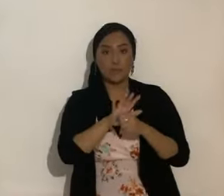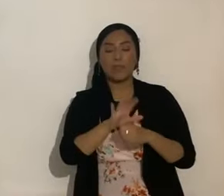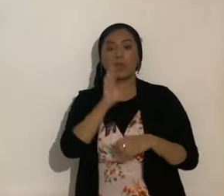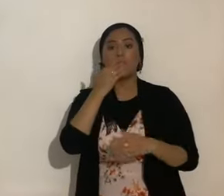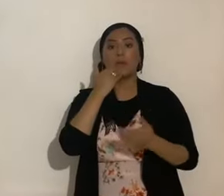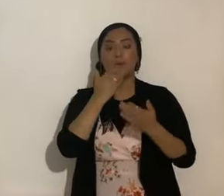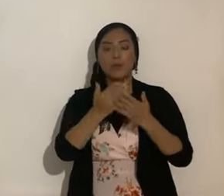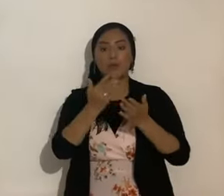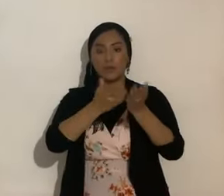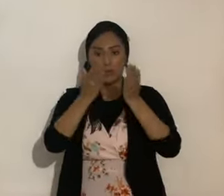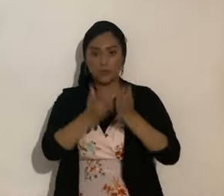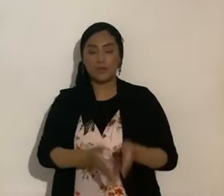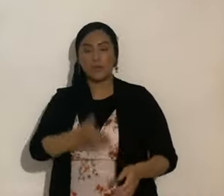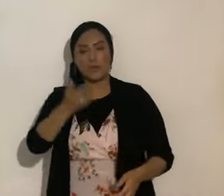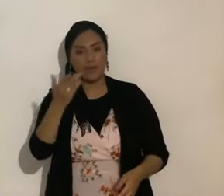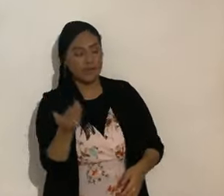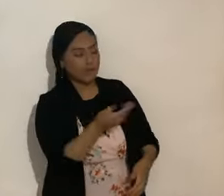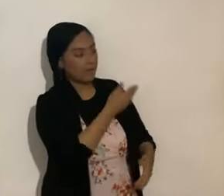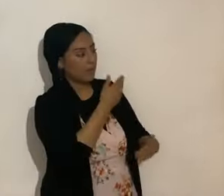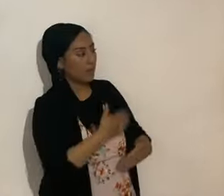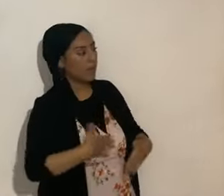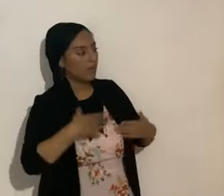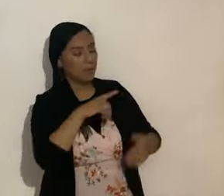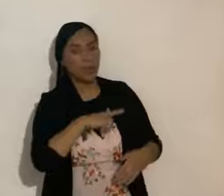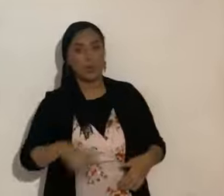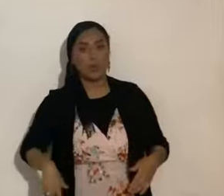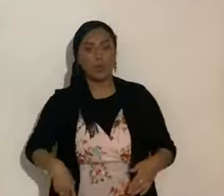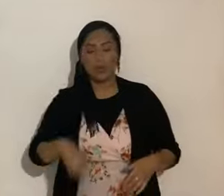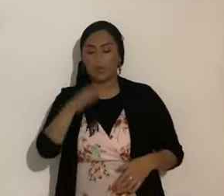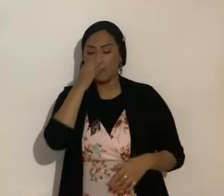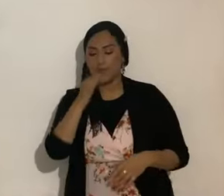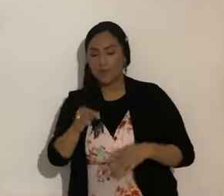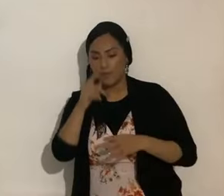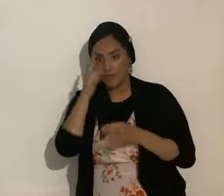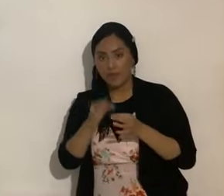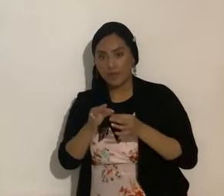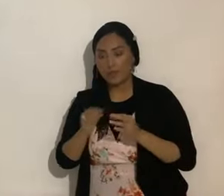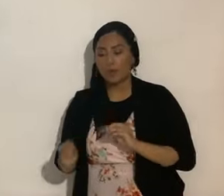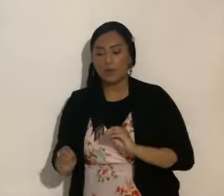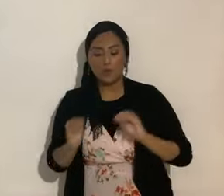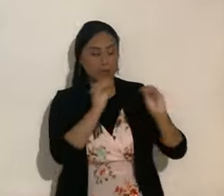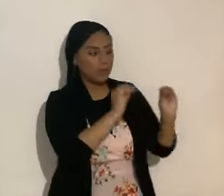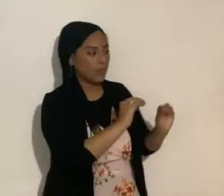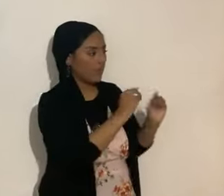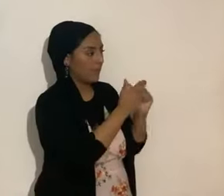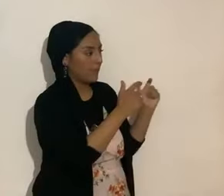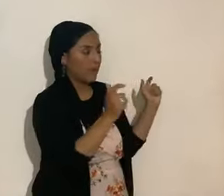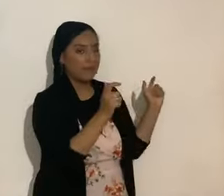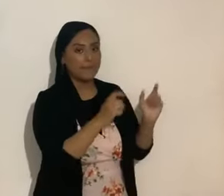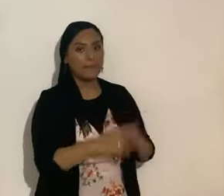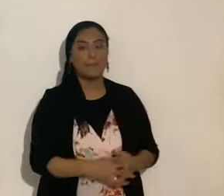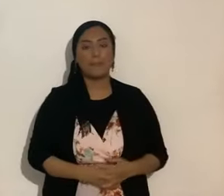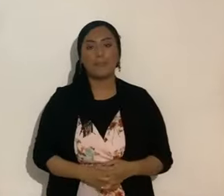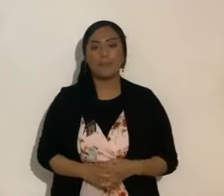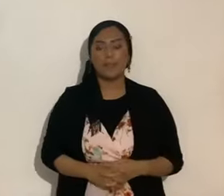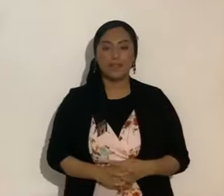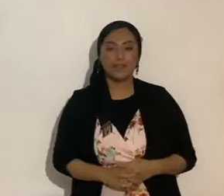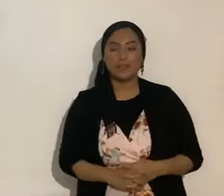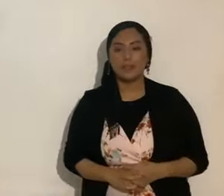siervo fiel, entra al gozo de tu Señor. En lo fiel, en lo poco has sido fiel, sobre muchas naciones yo te voy a poner. Lo